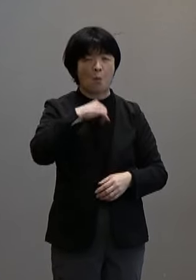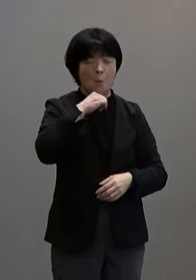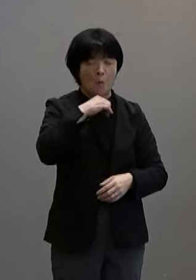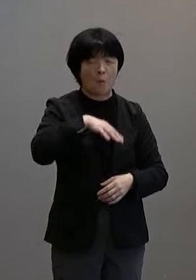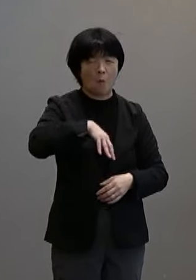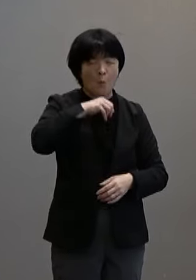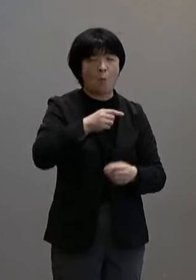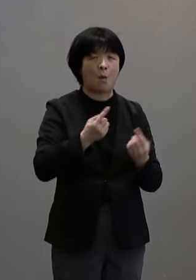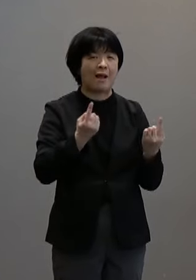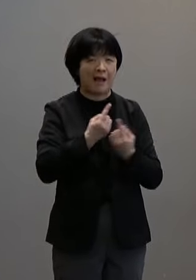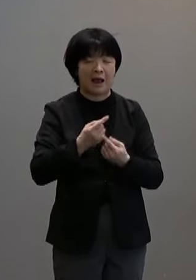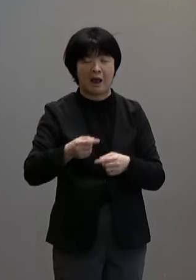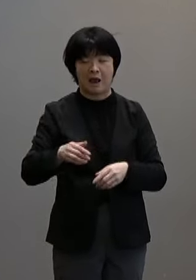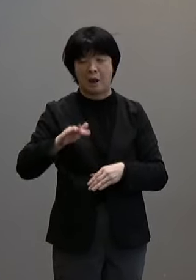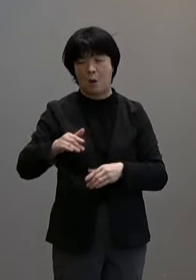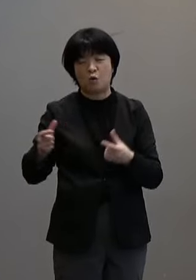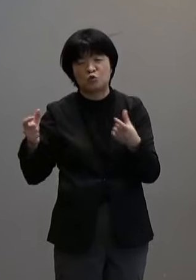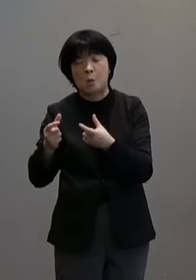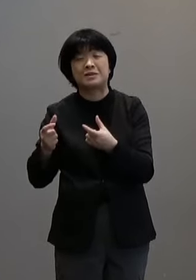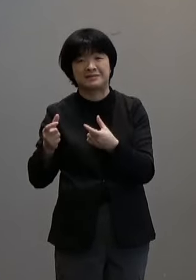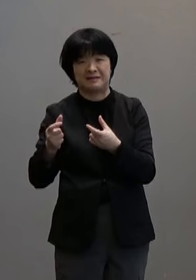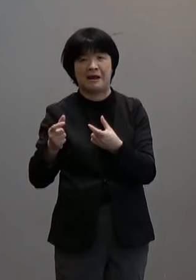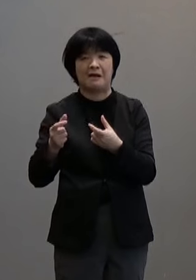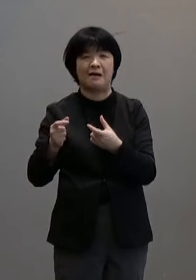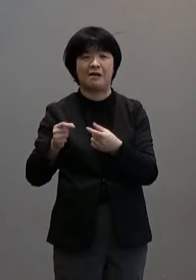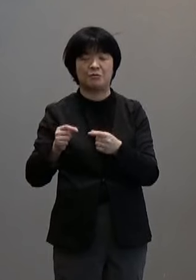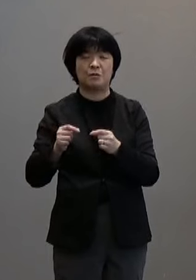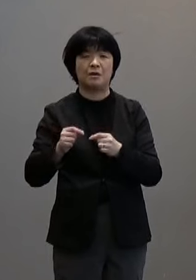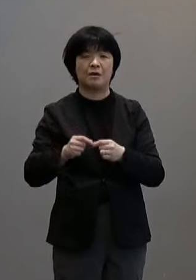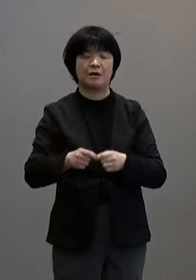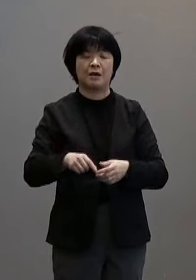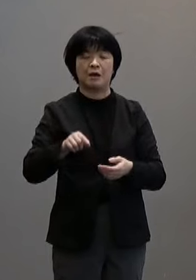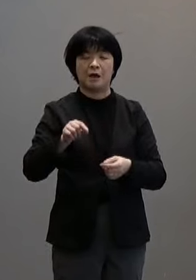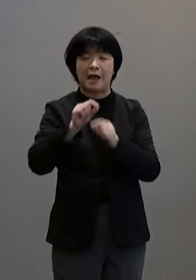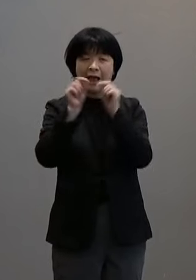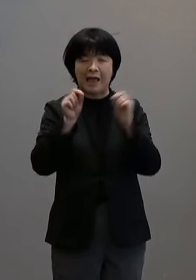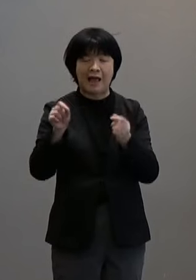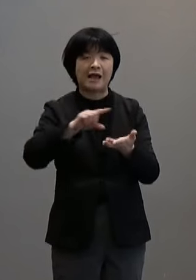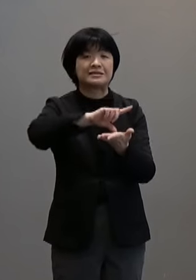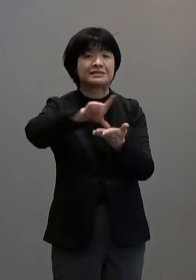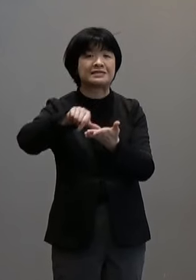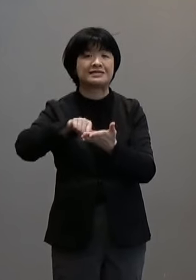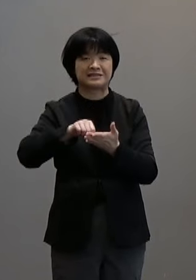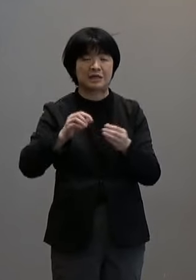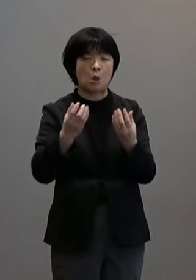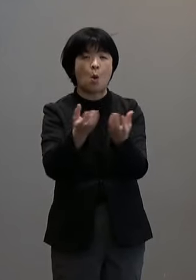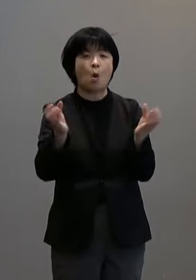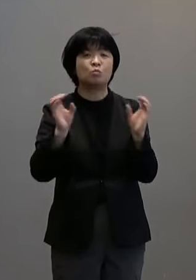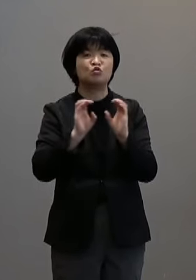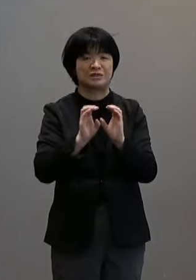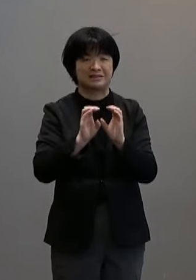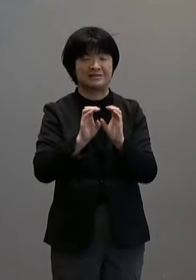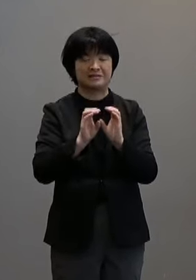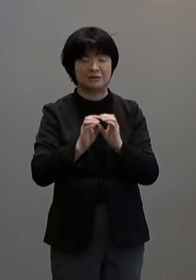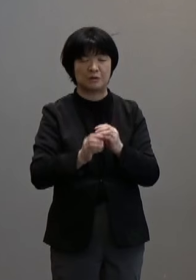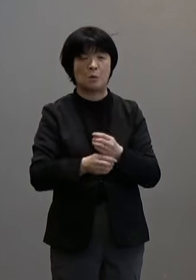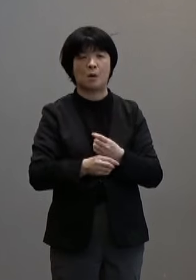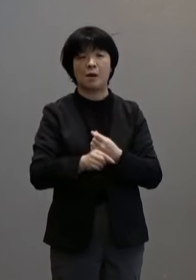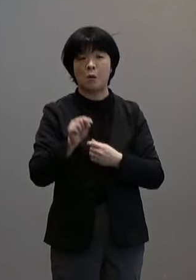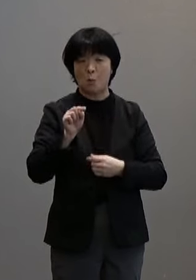でですね、地域の共助、地域コミュニティですね、共助を担いであるコミュニティ